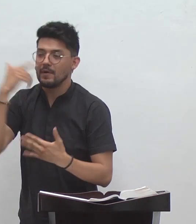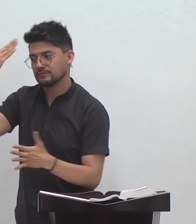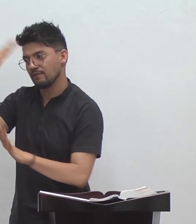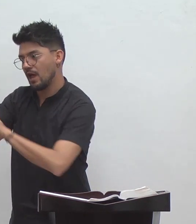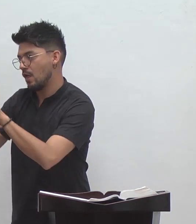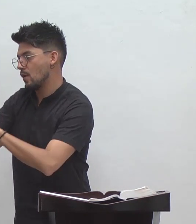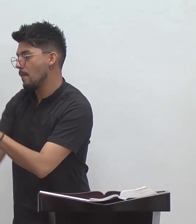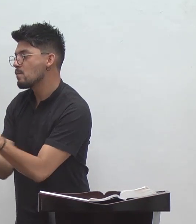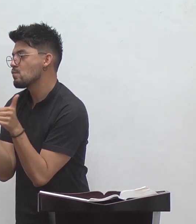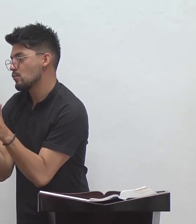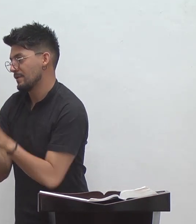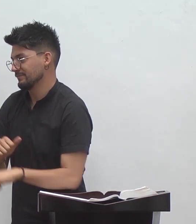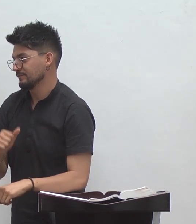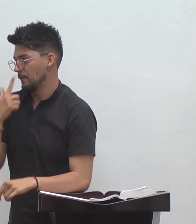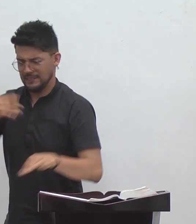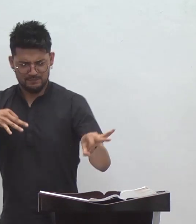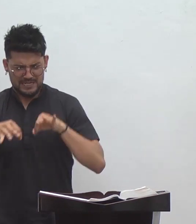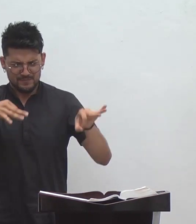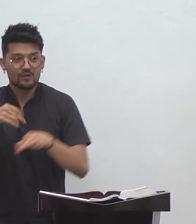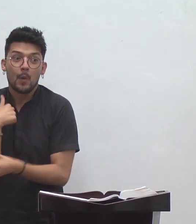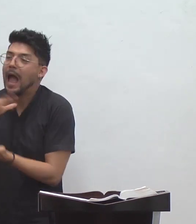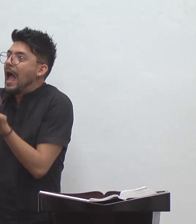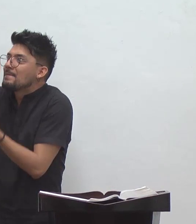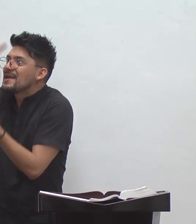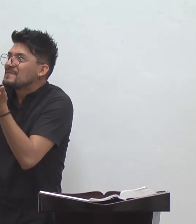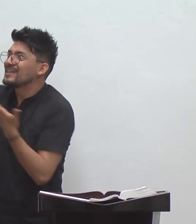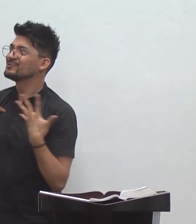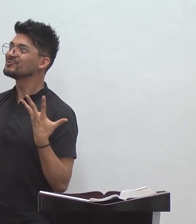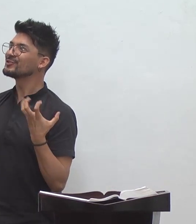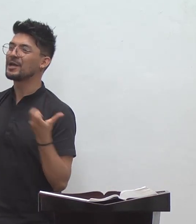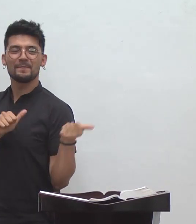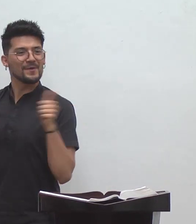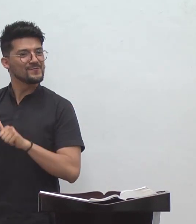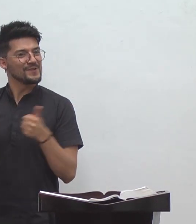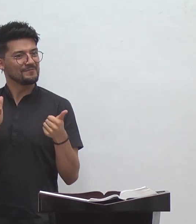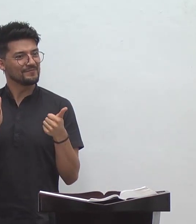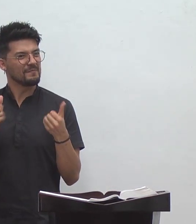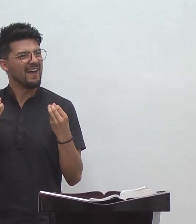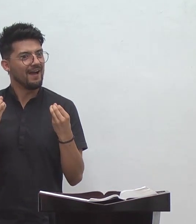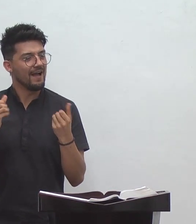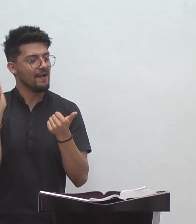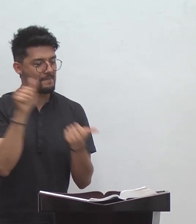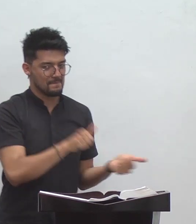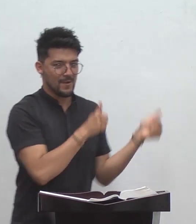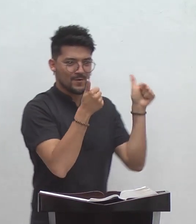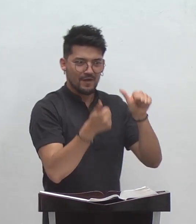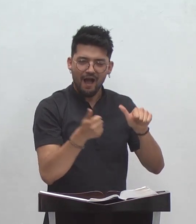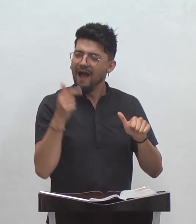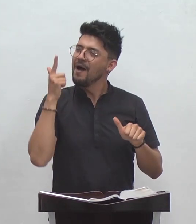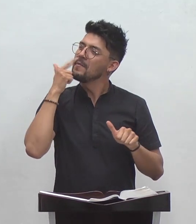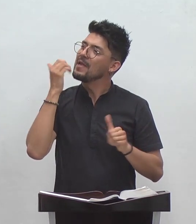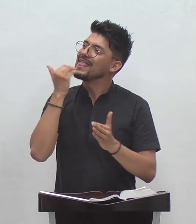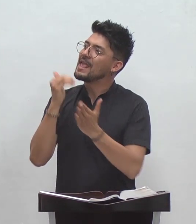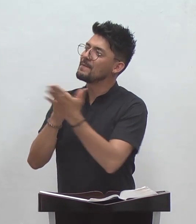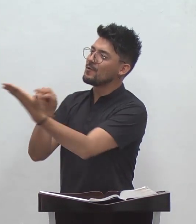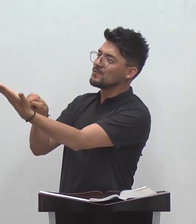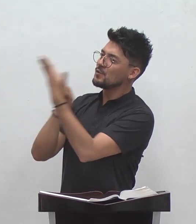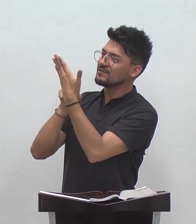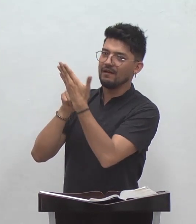lo que significaba. Mi papá sabía muy bien las señas, así que yo aprendí y quería bautizarme. Y mi